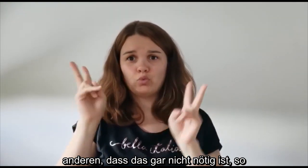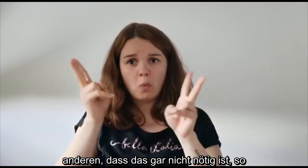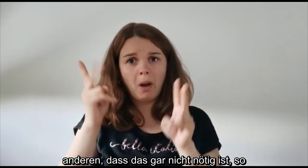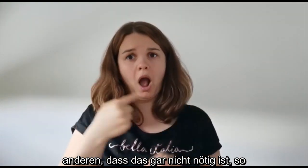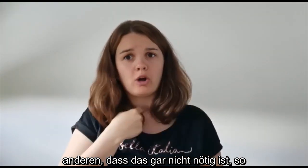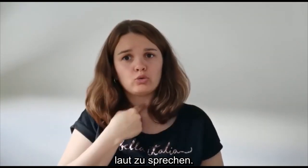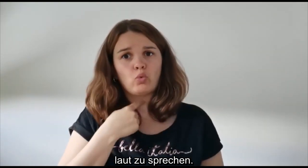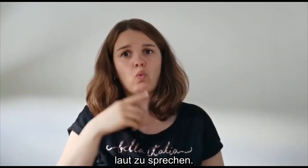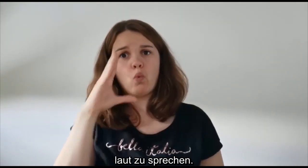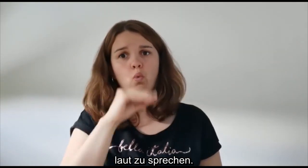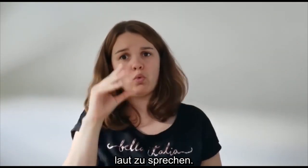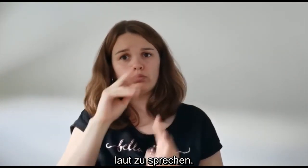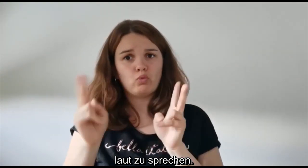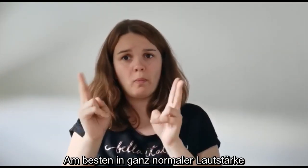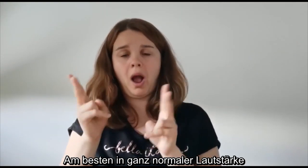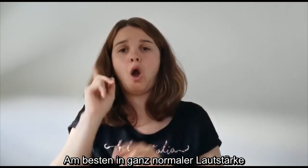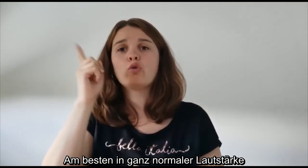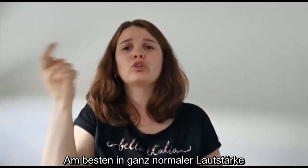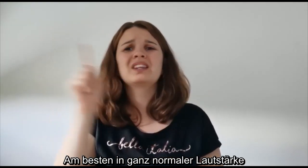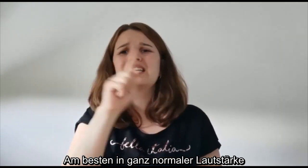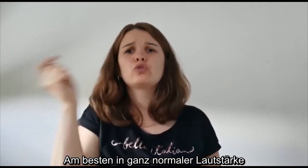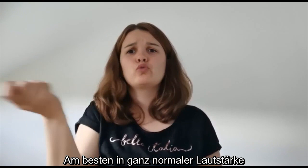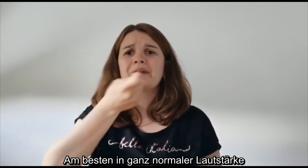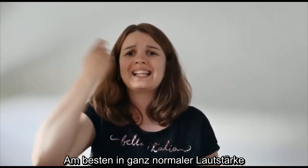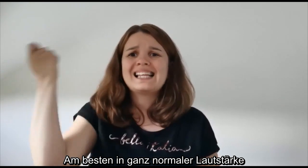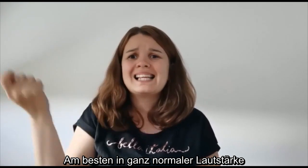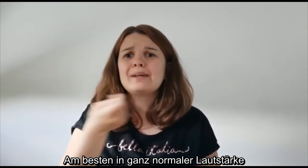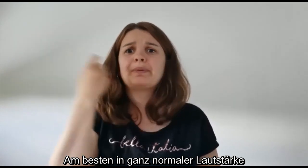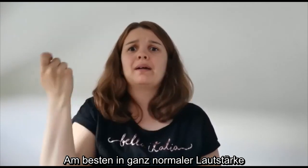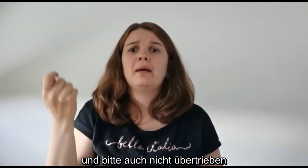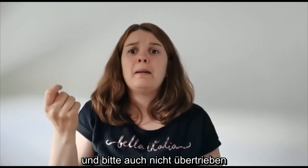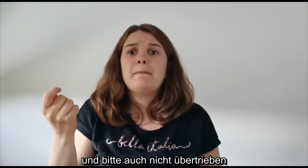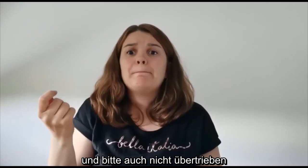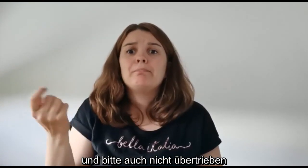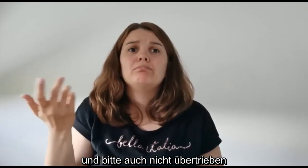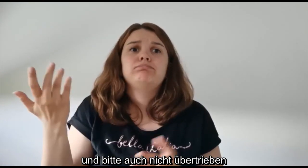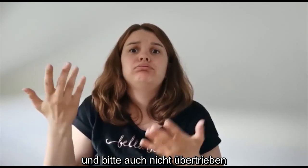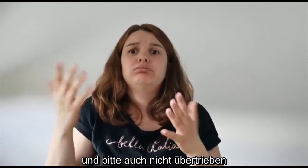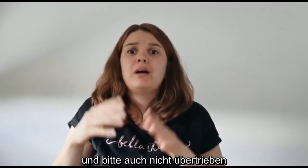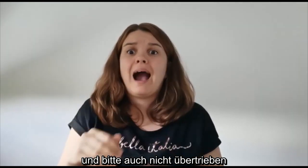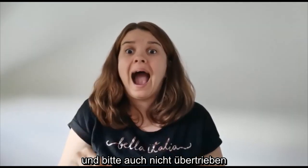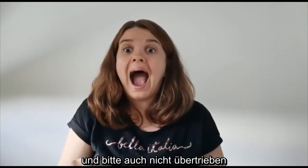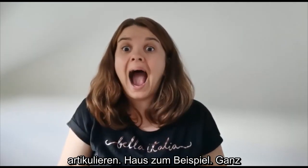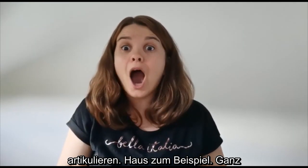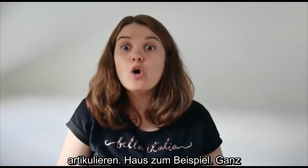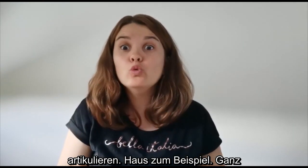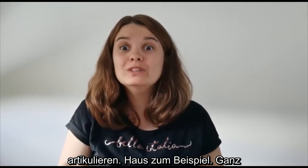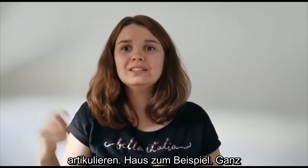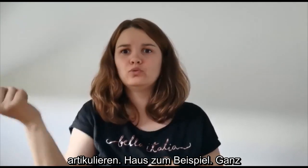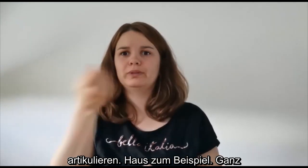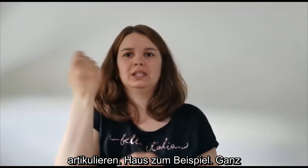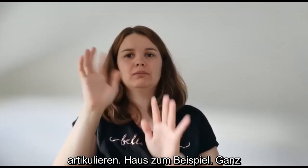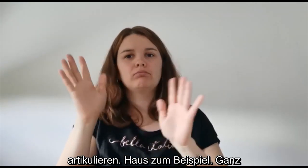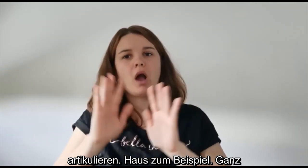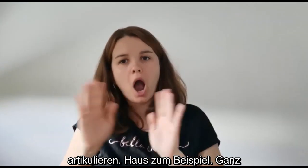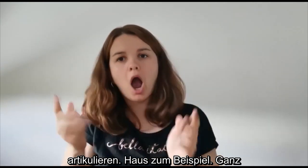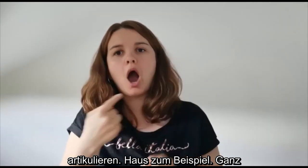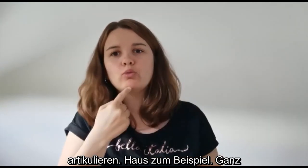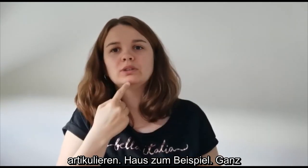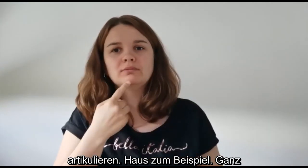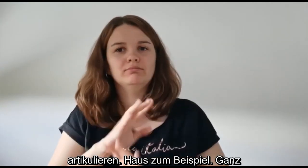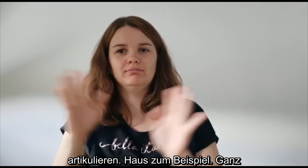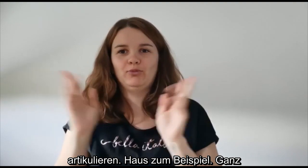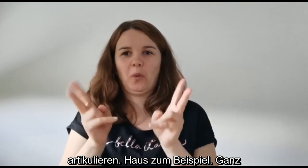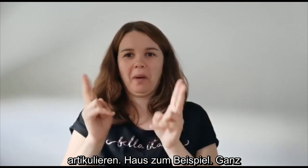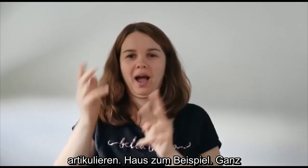Dass das gar nicht nötig ist, so laut zu sprechen Am besten in ganz normaler Lautstärke Und bitte auch nicht übertrieben artikulieren Haus zum